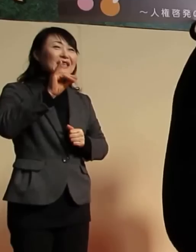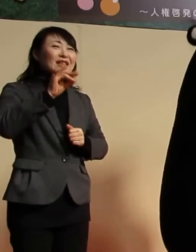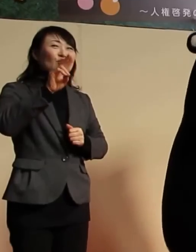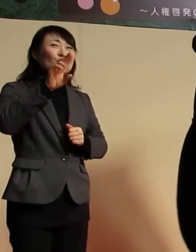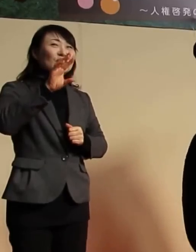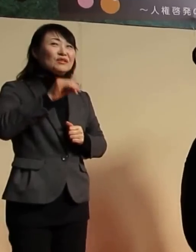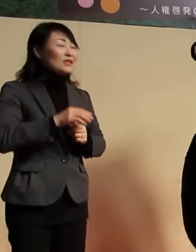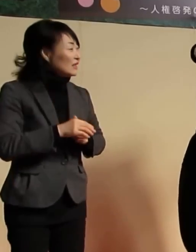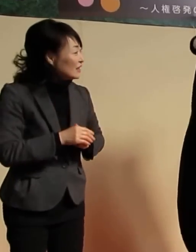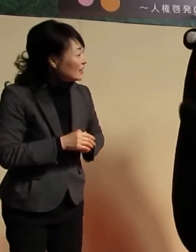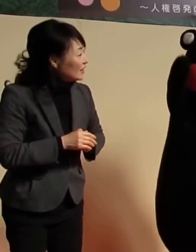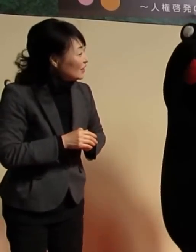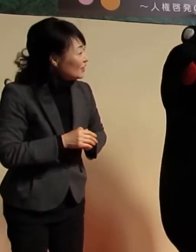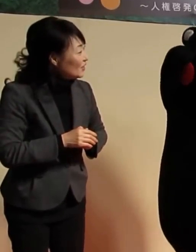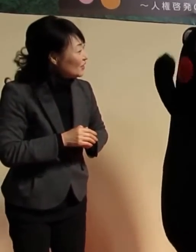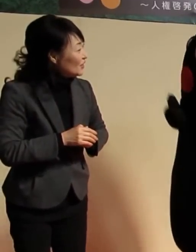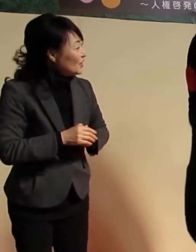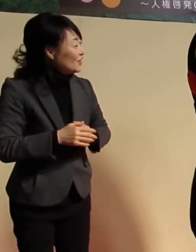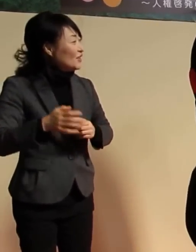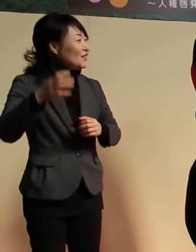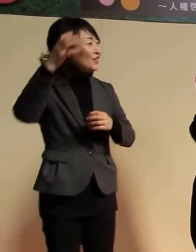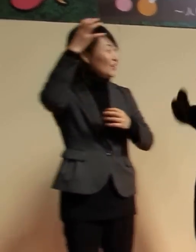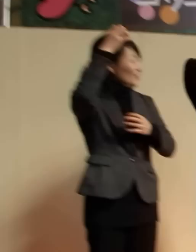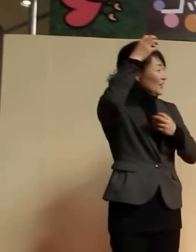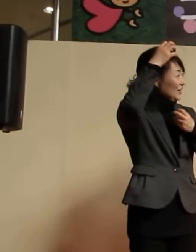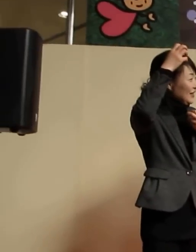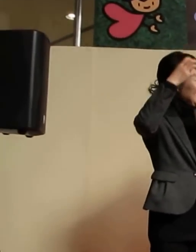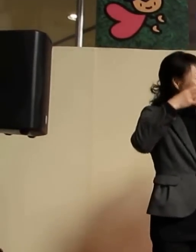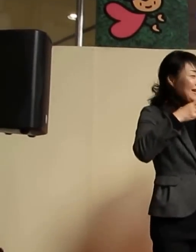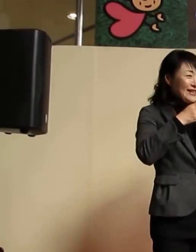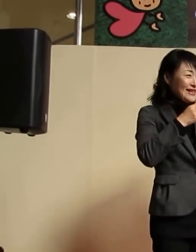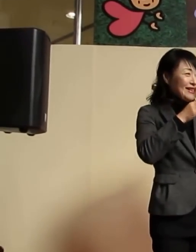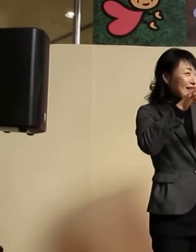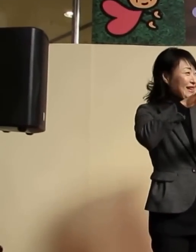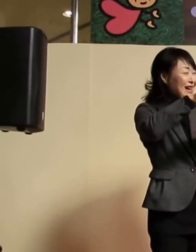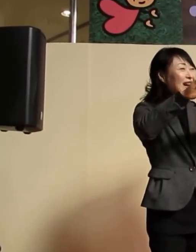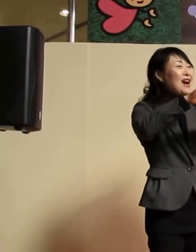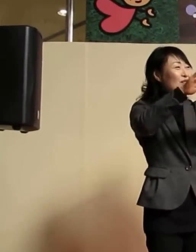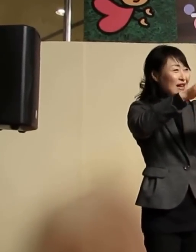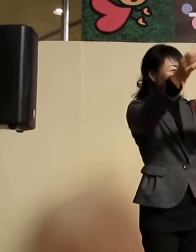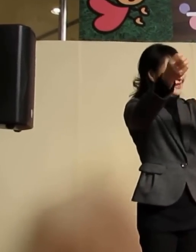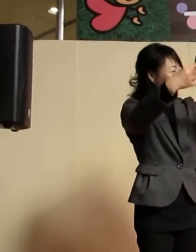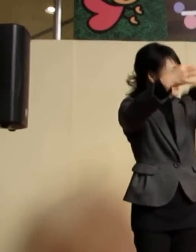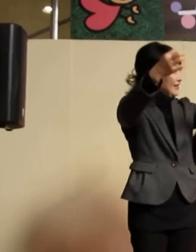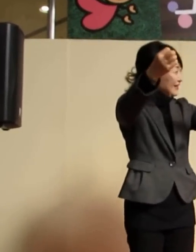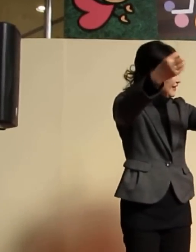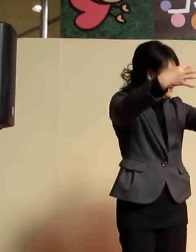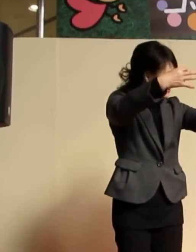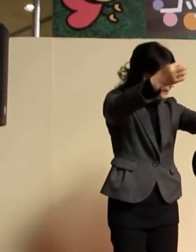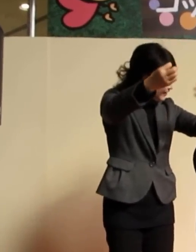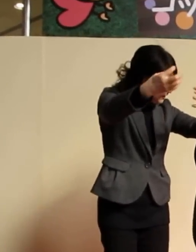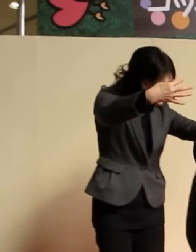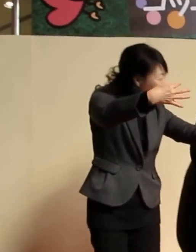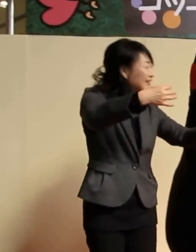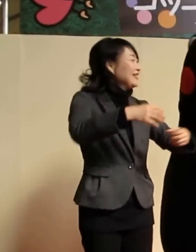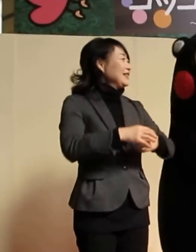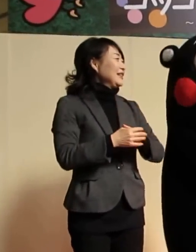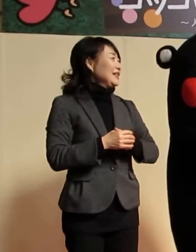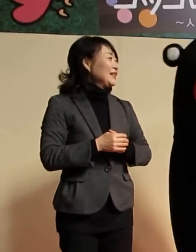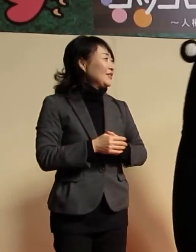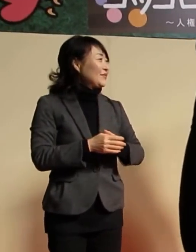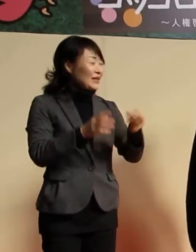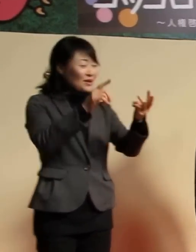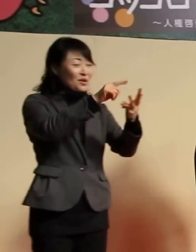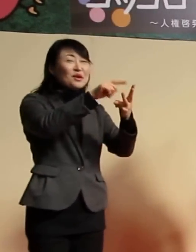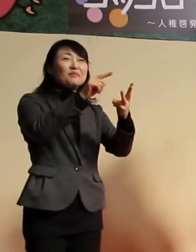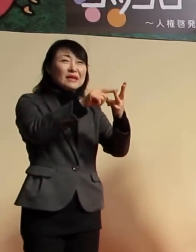願いします、せーの、 かわい い、してくれてますね、よかったね。はい、この3